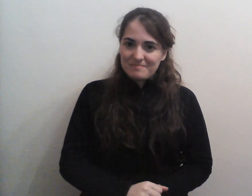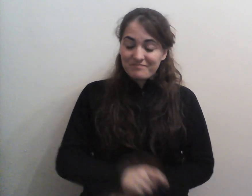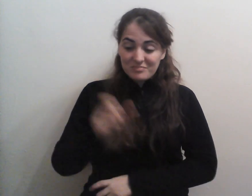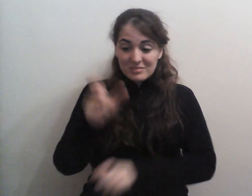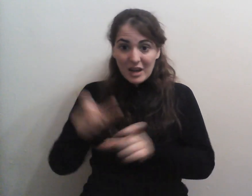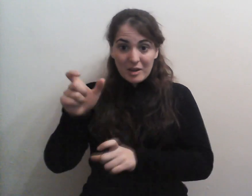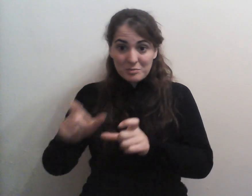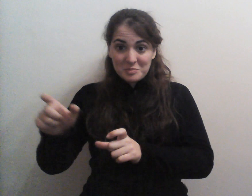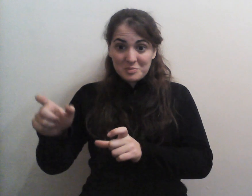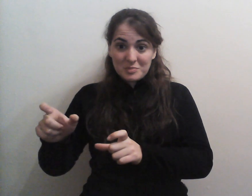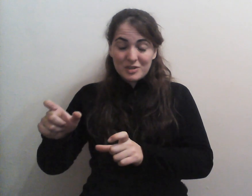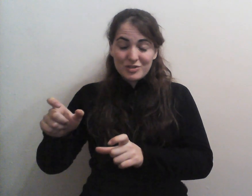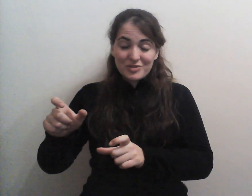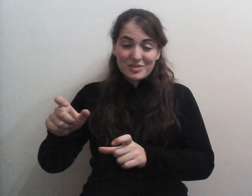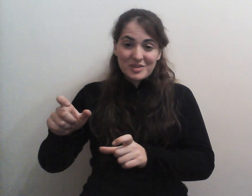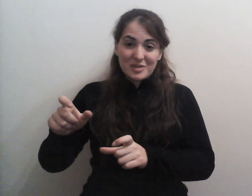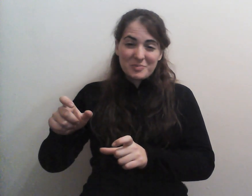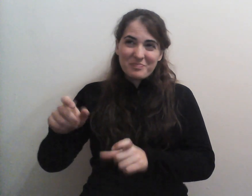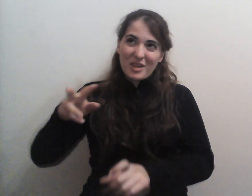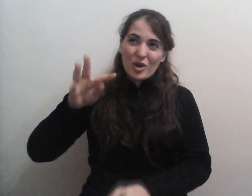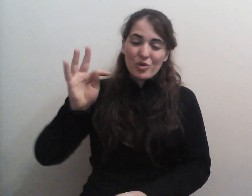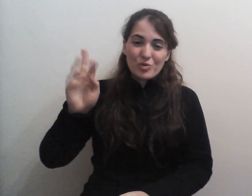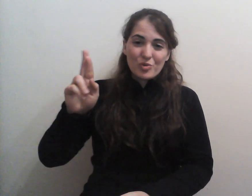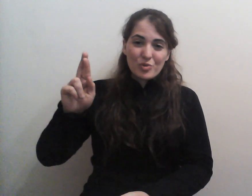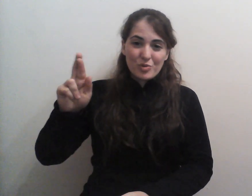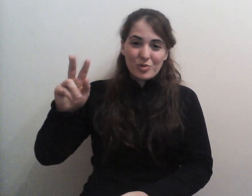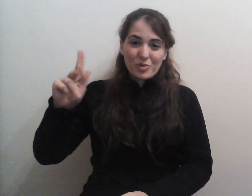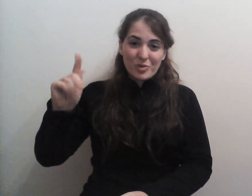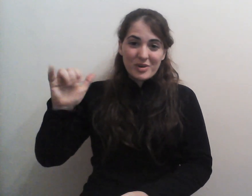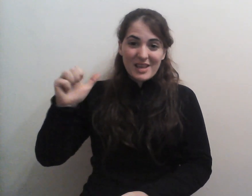al estar abatidos y tristes y sufriendo, al recibir esta carta,